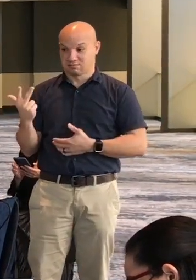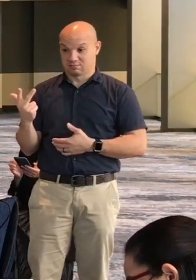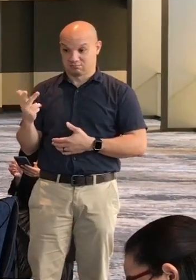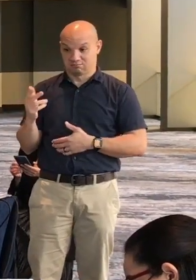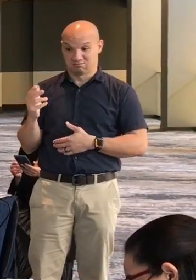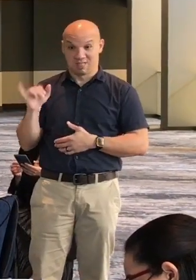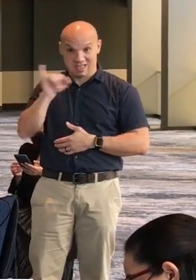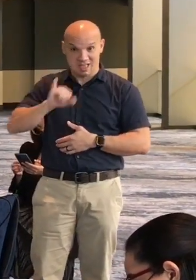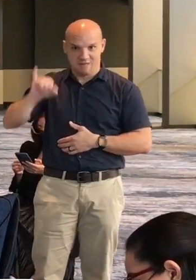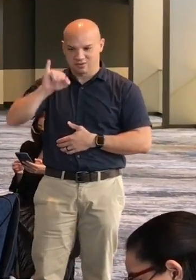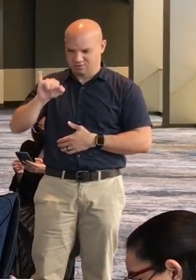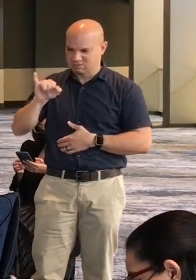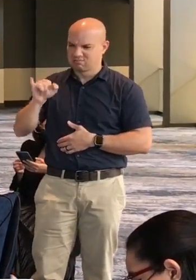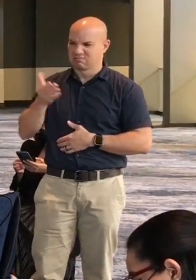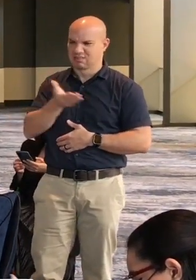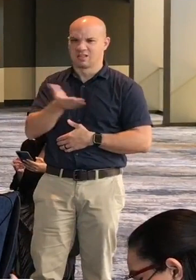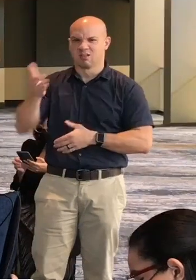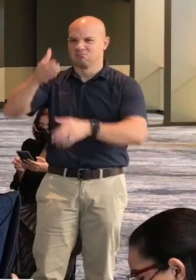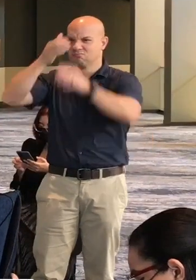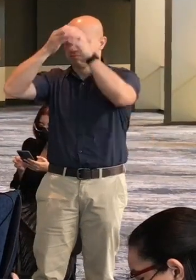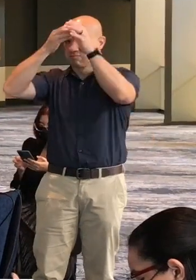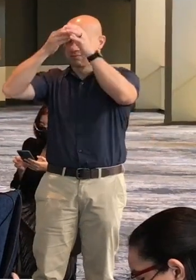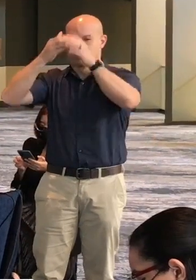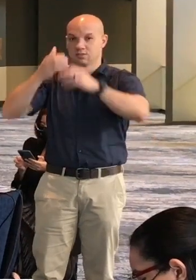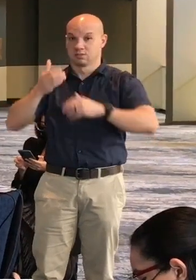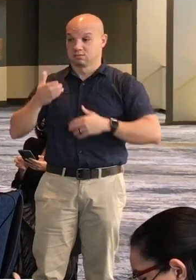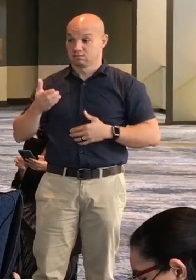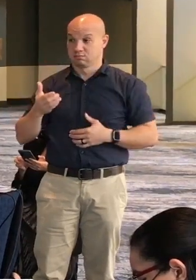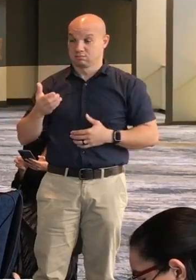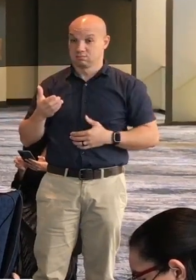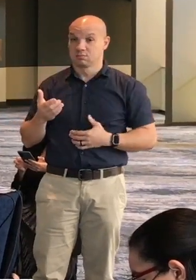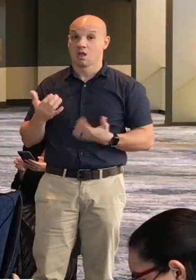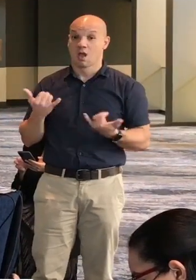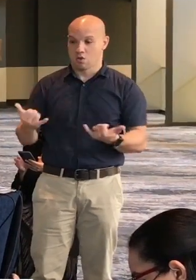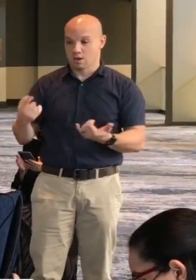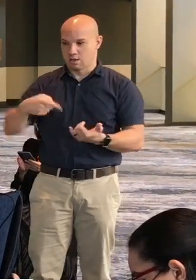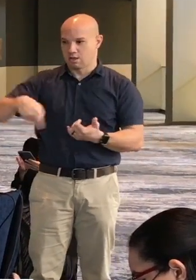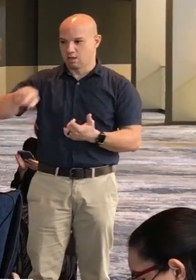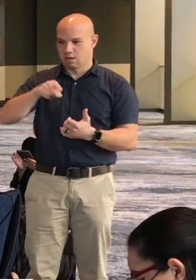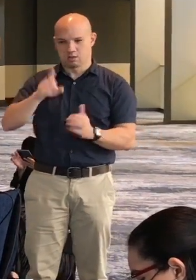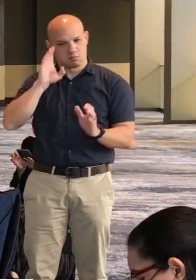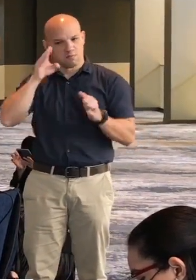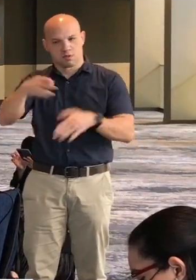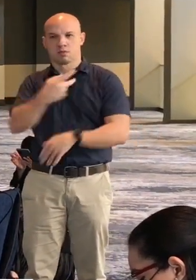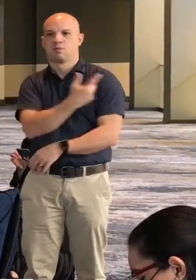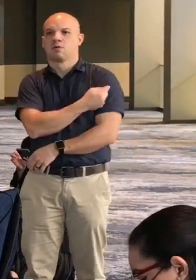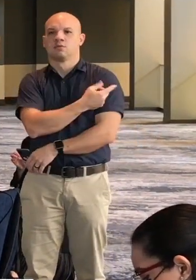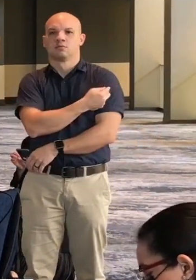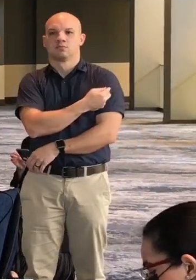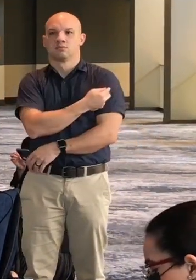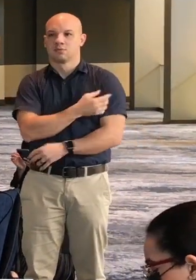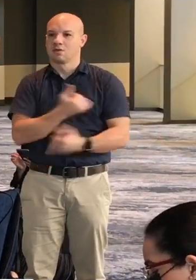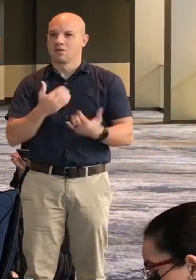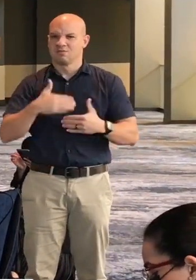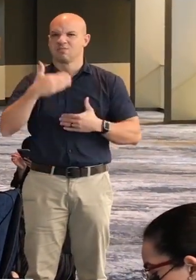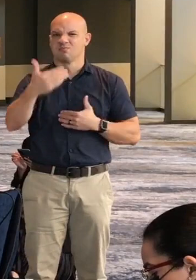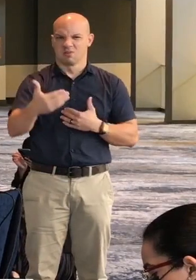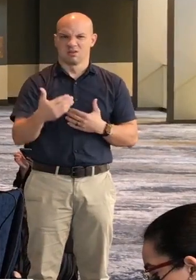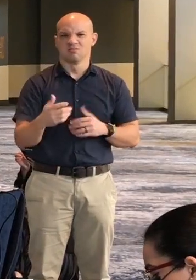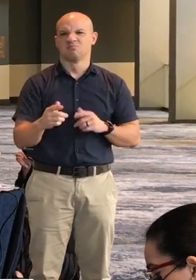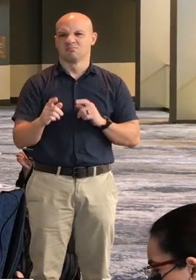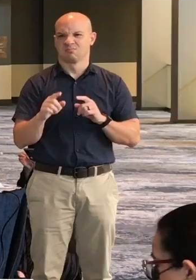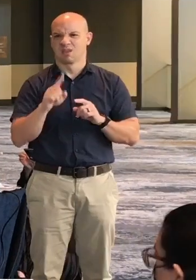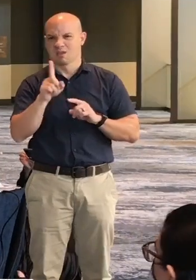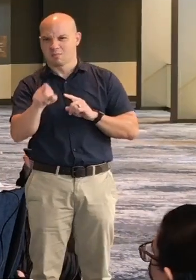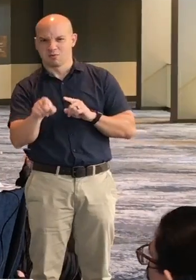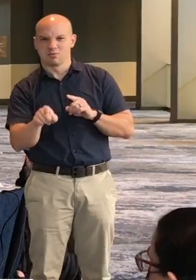infectología, pero las 3 se han destacado grandemente en el tema de vacunación, así que ahorita en la sección de preguntas y respuestas pues van a tener, ¿verdad?, como dije